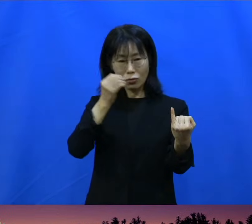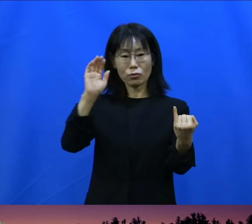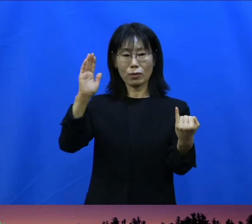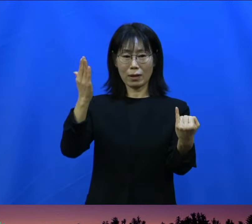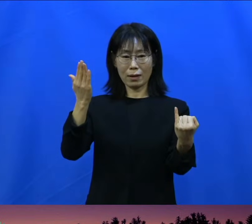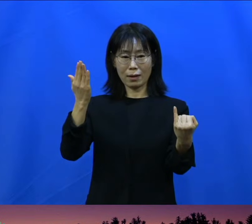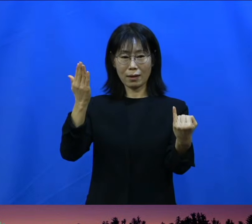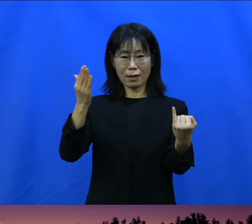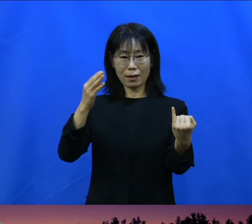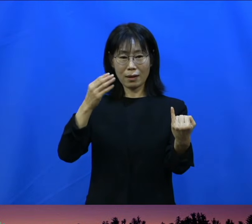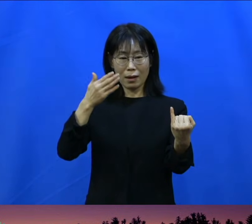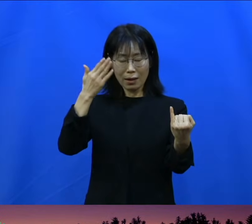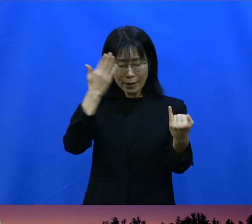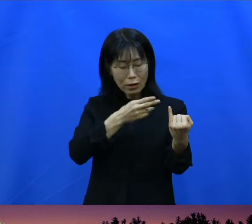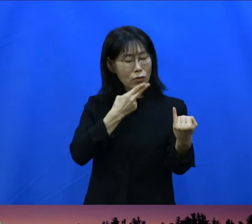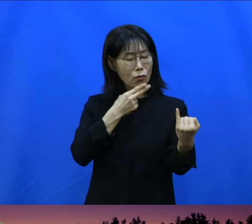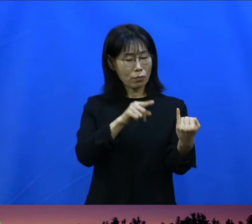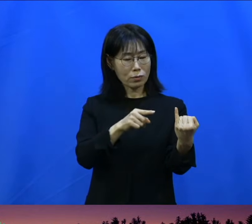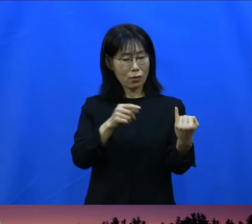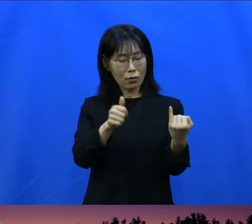없어요.